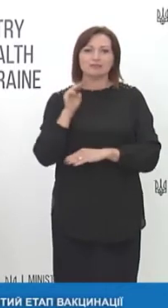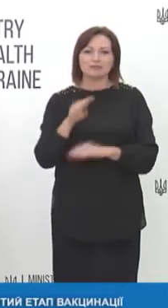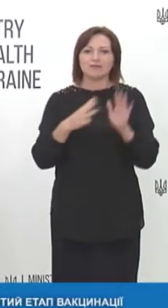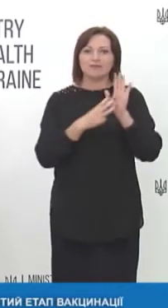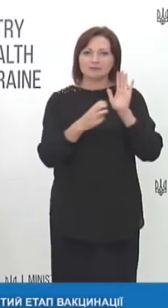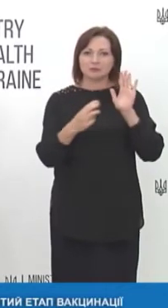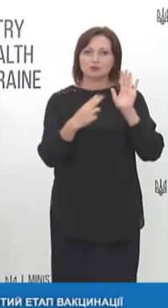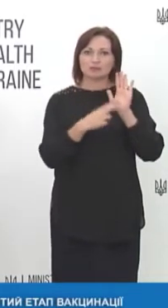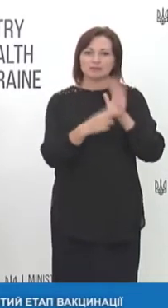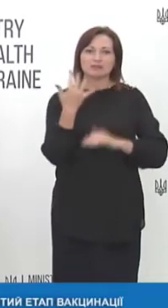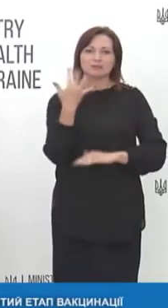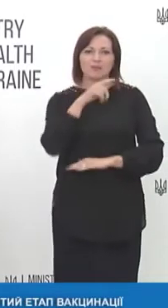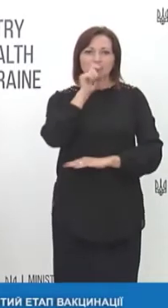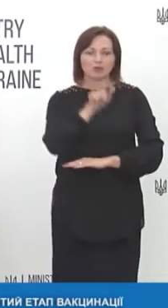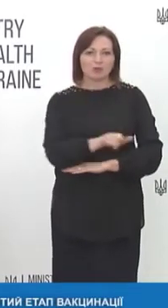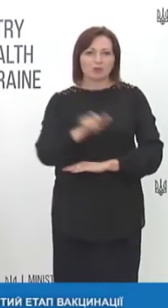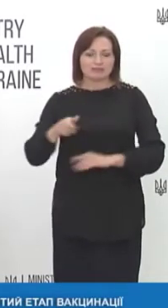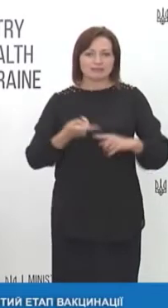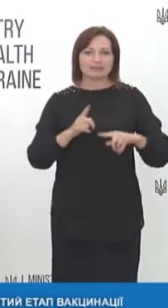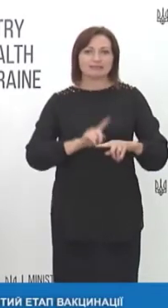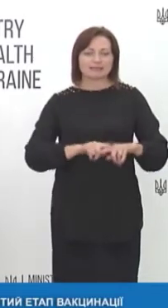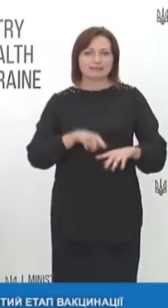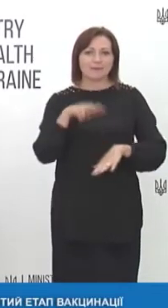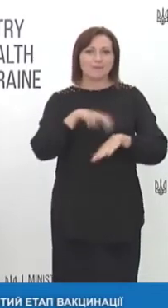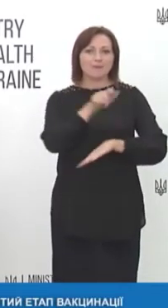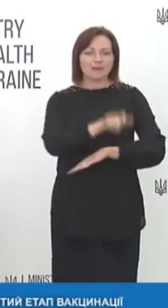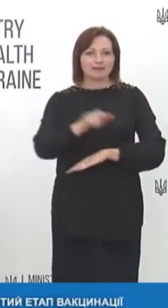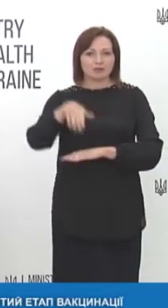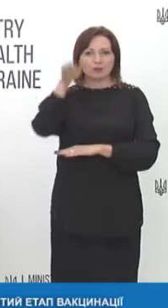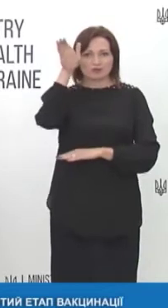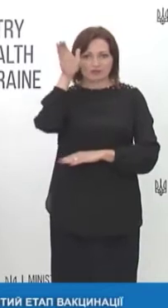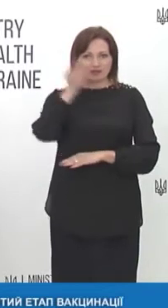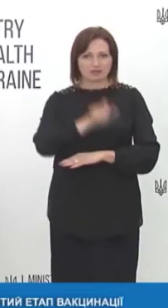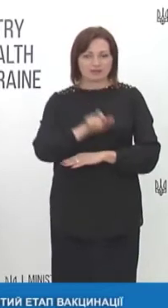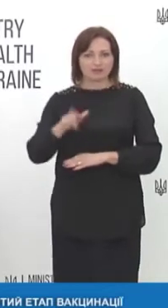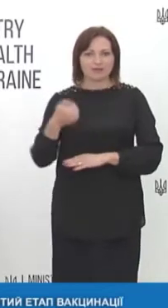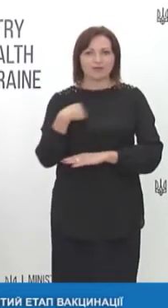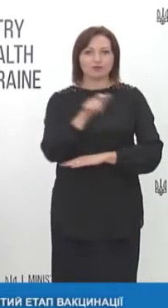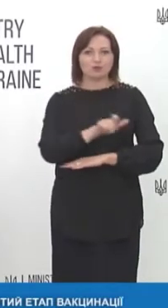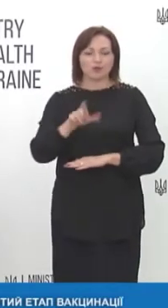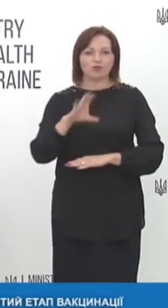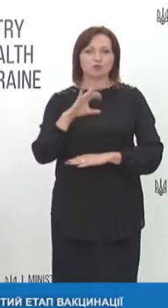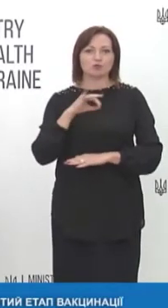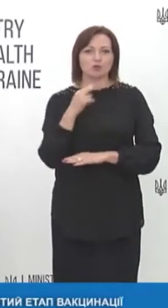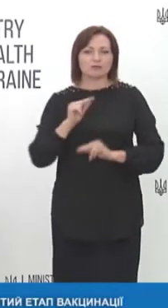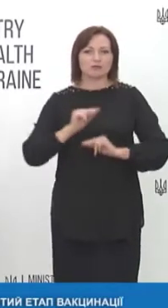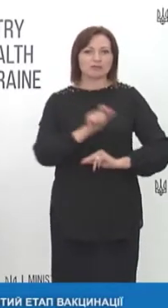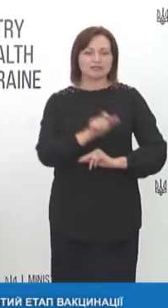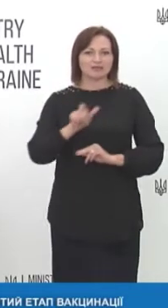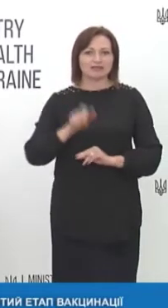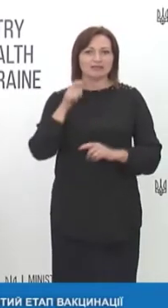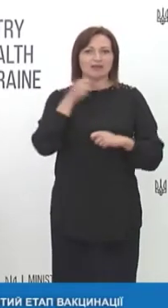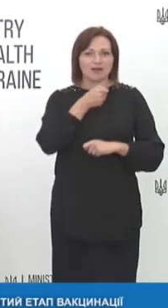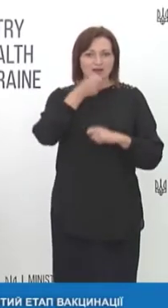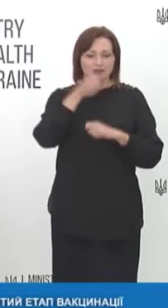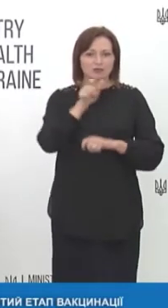тисяча 875 українців. Це медики, освітяни, військові, соцпрацівники, літні люди та інші